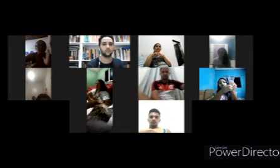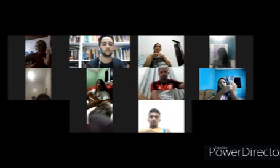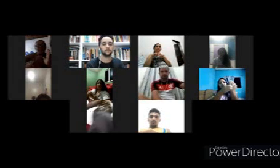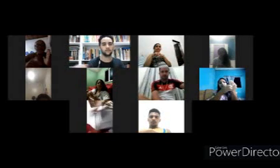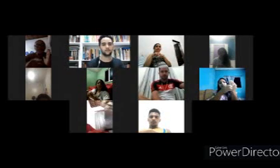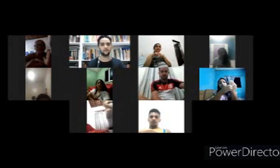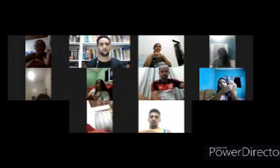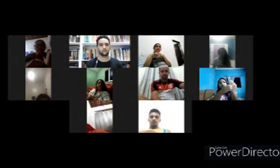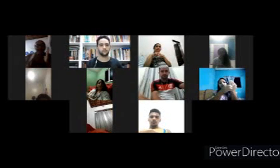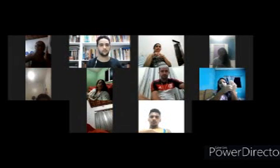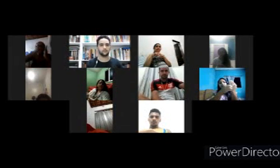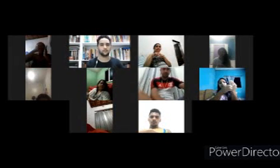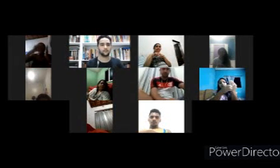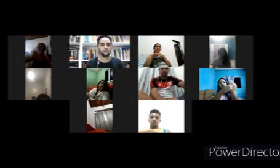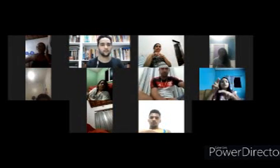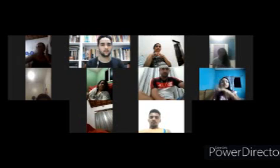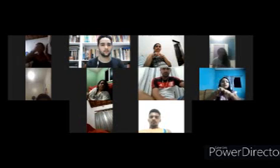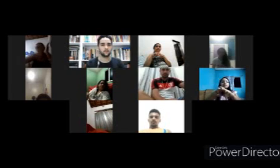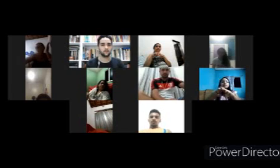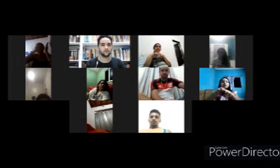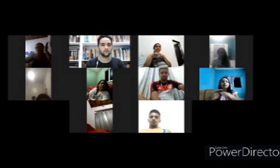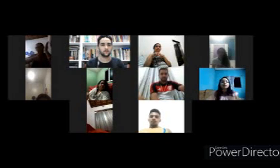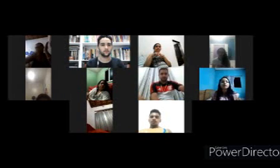também caderno se fosse o espiral.